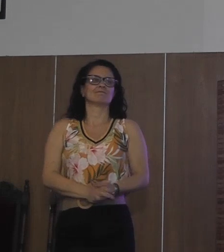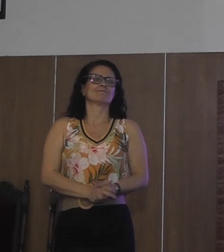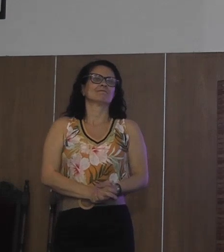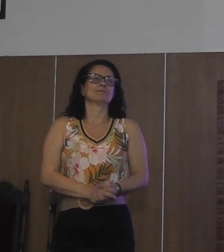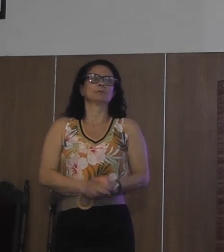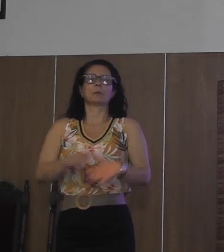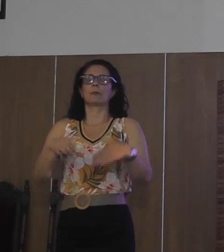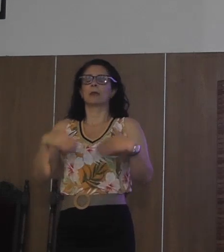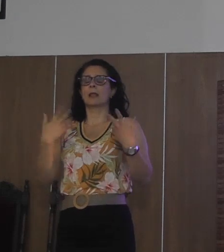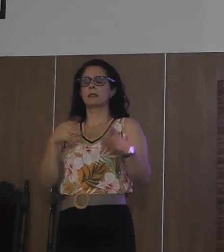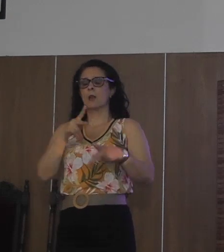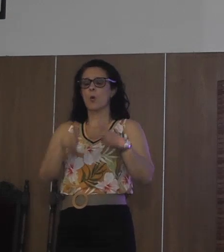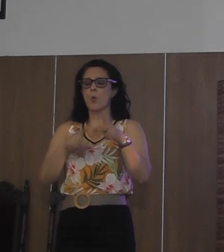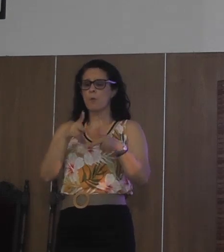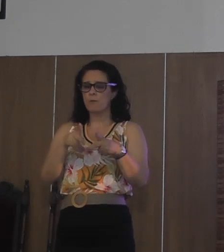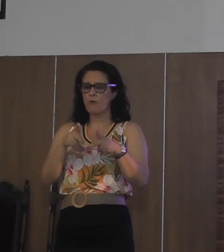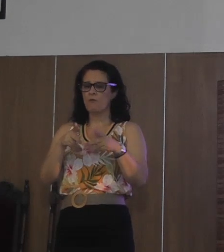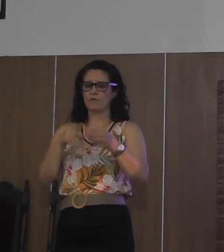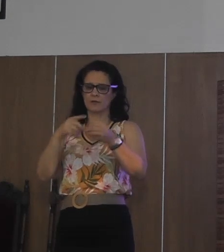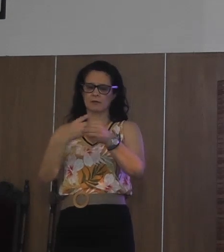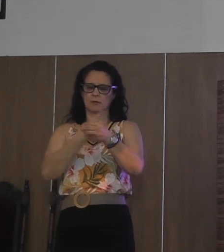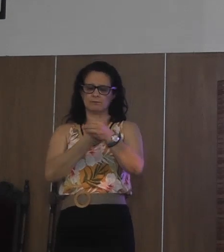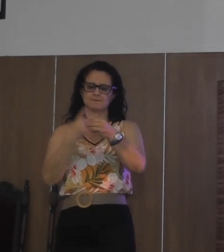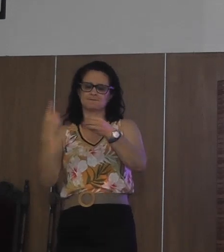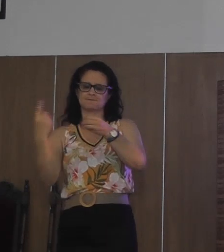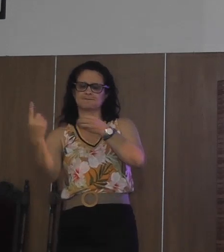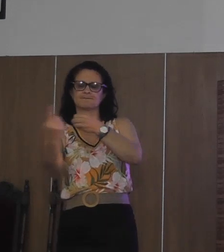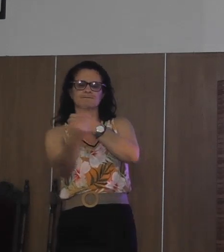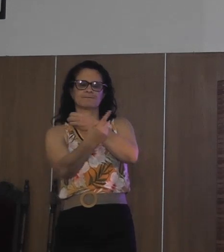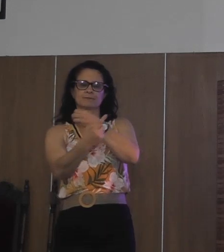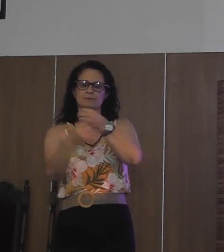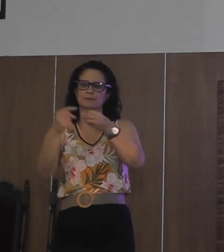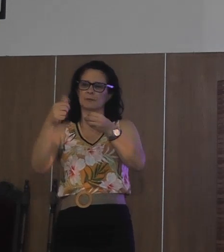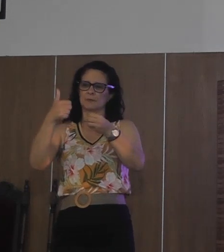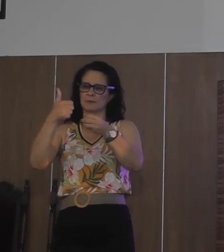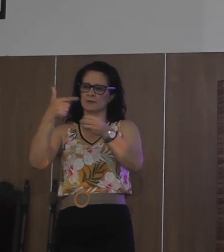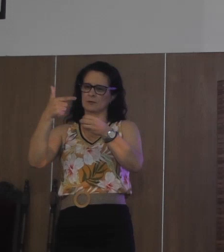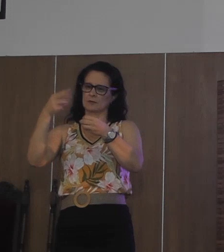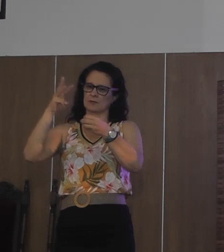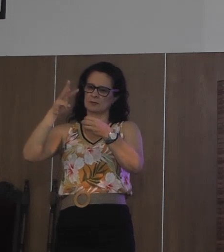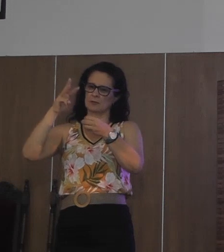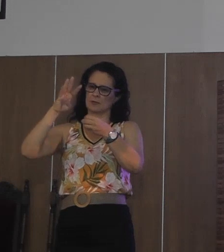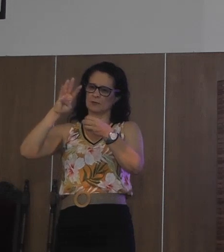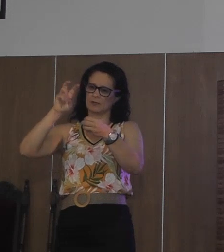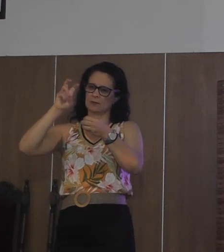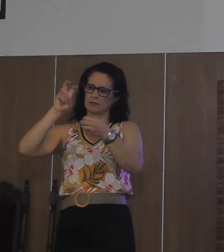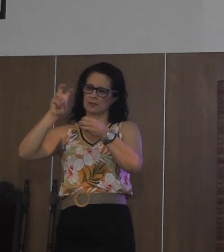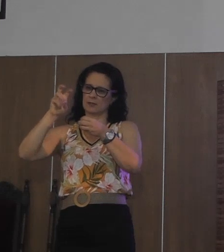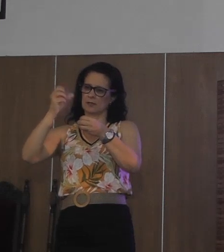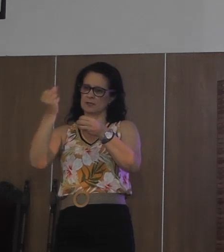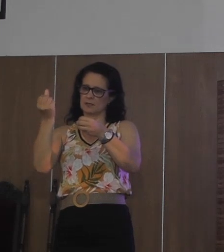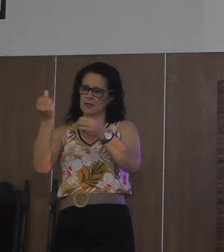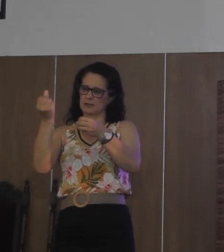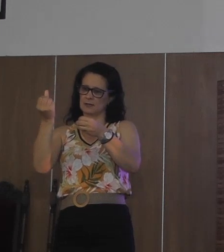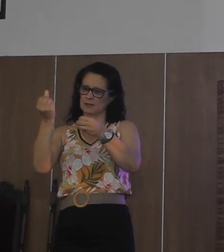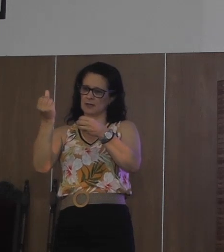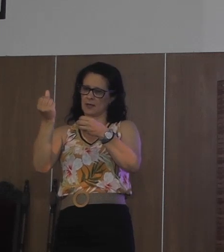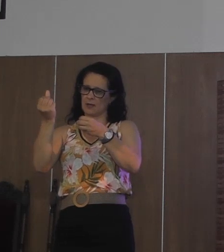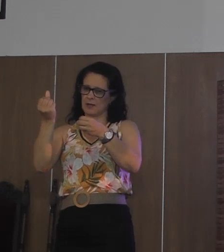E aquele povo dá a primeira volta, dá a segunda volta, dá a terceira, quarta, quinta. Chega na última volta,